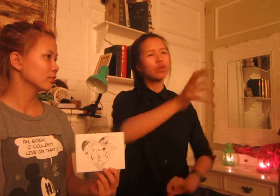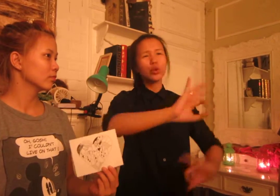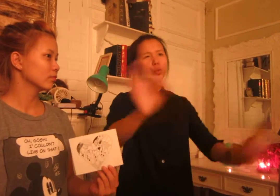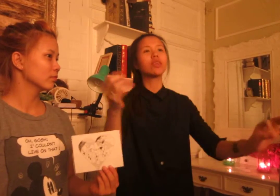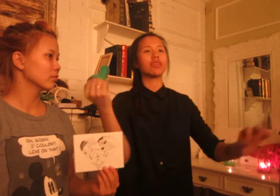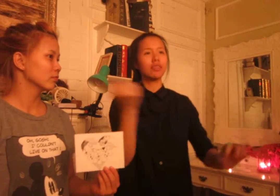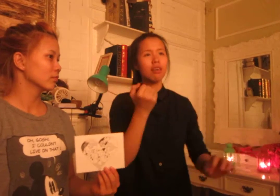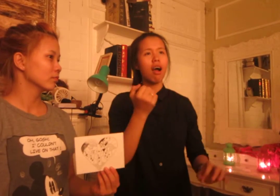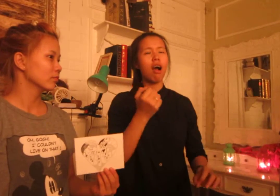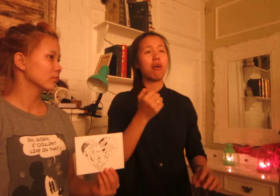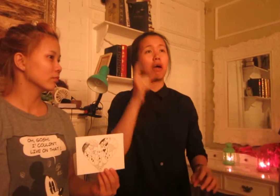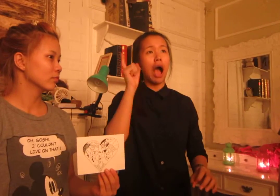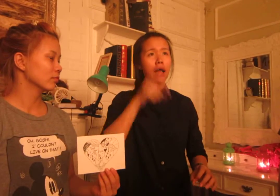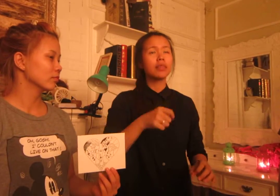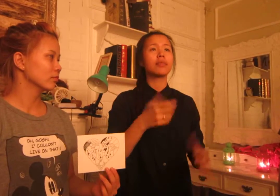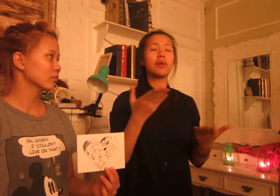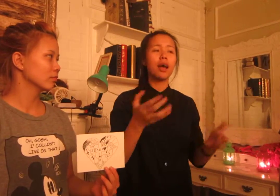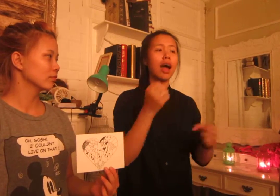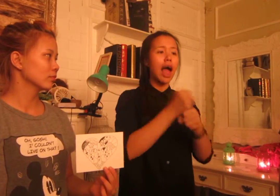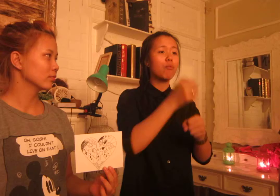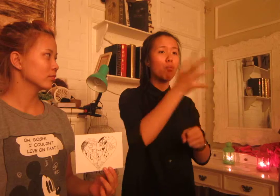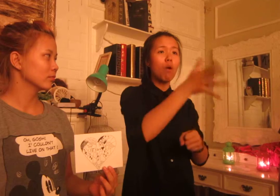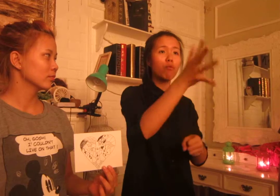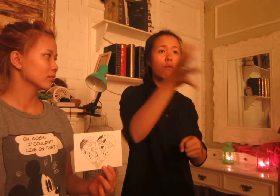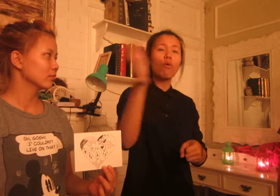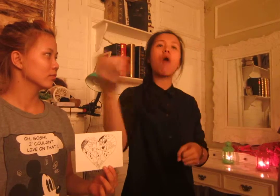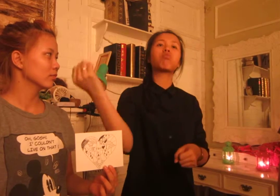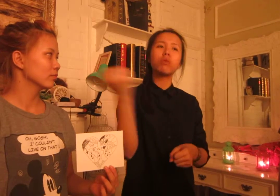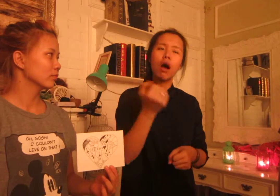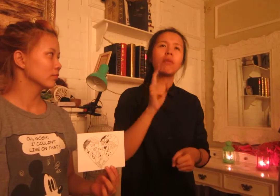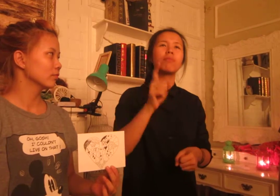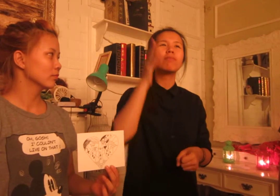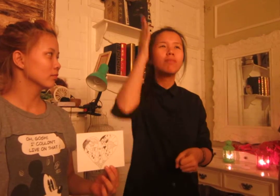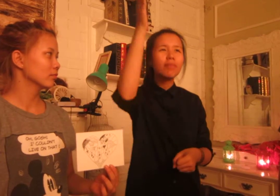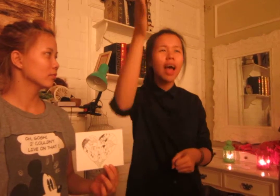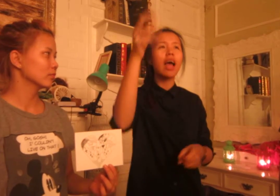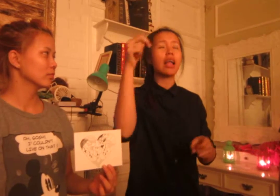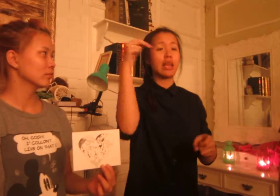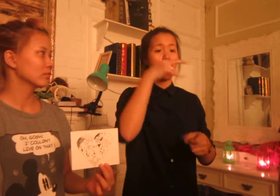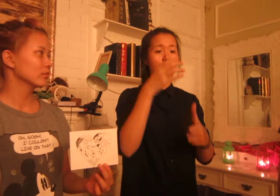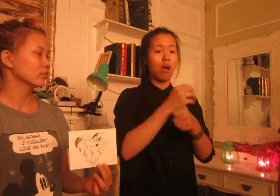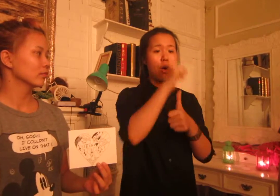nghề mà mọi người đang làm. Có rất nhiều cơ hội, nếu như không một ai nhận các bạn làm việc